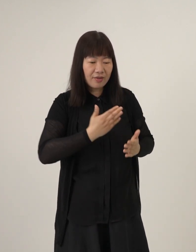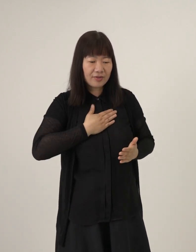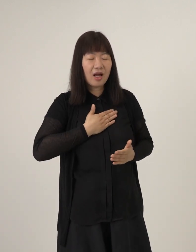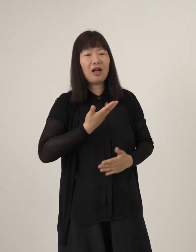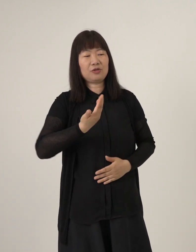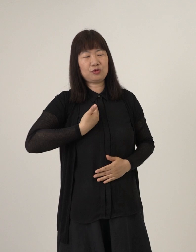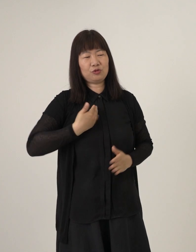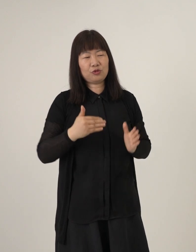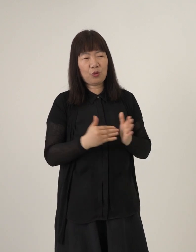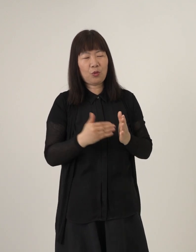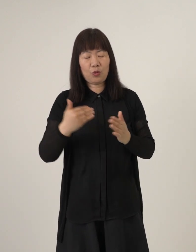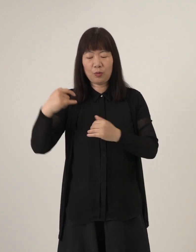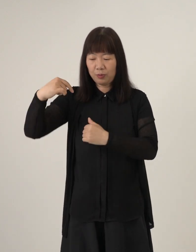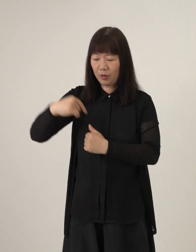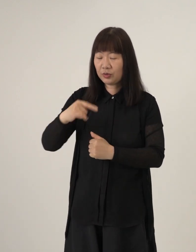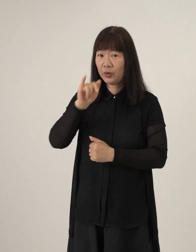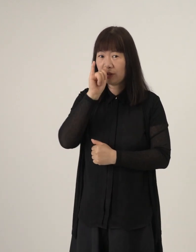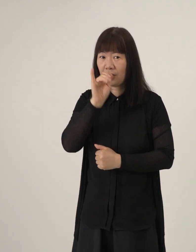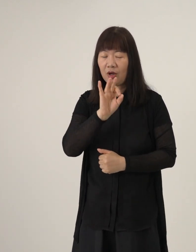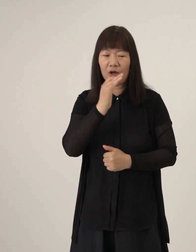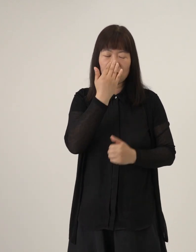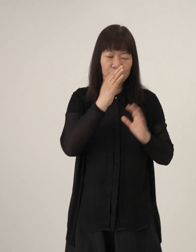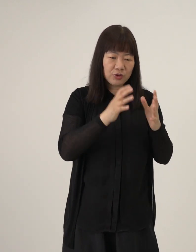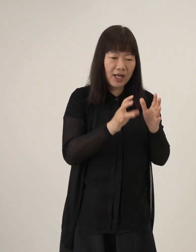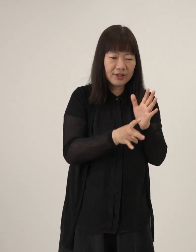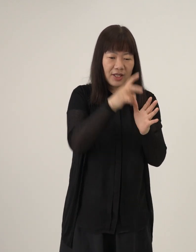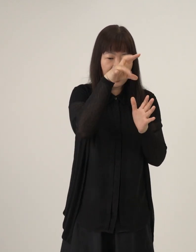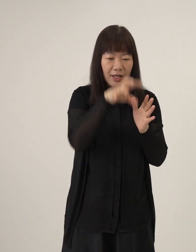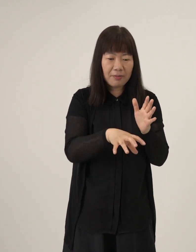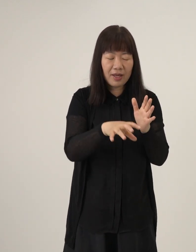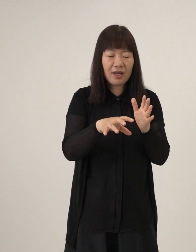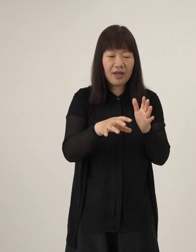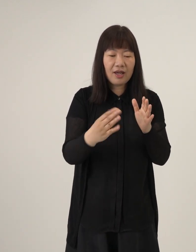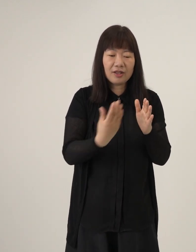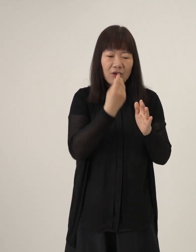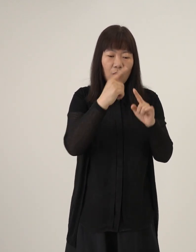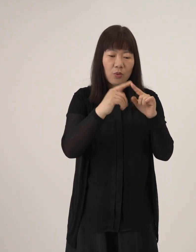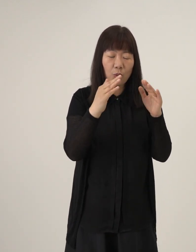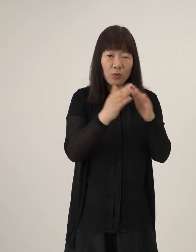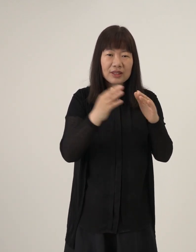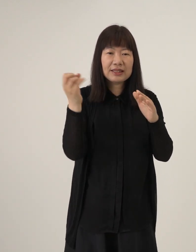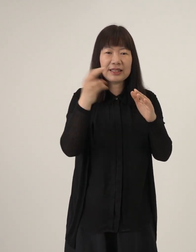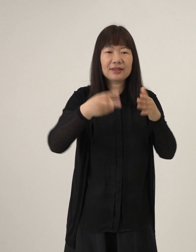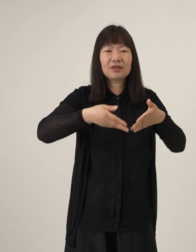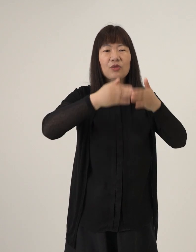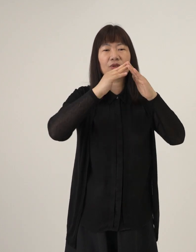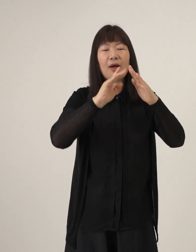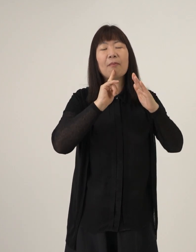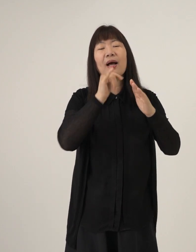주셨고 나에게 명령하사 유다 예루살렘의 성전을 건축하라 하셨나니.